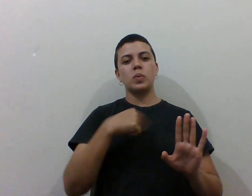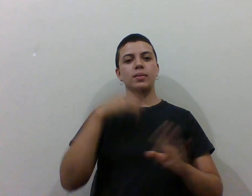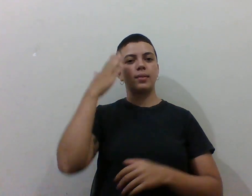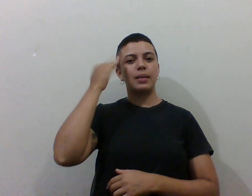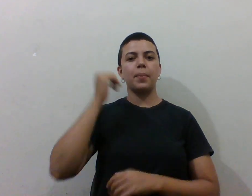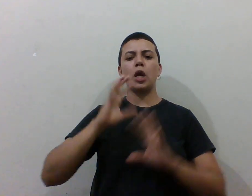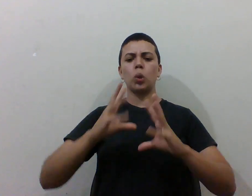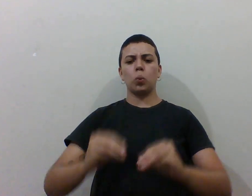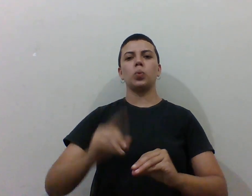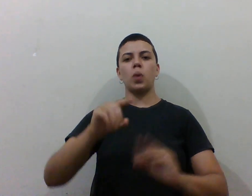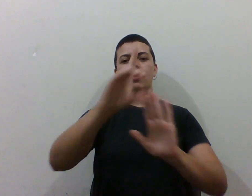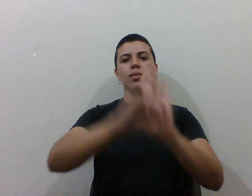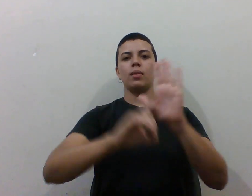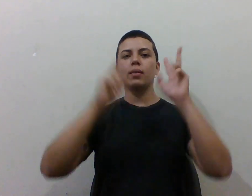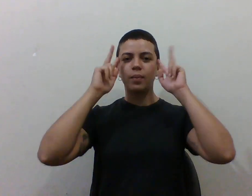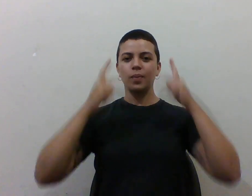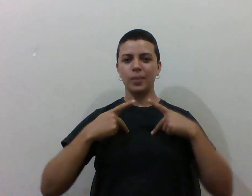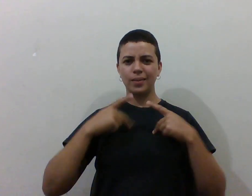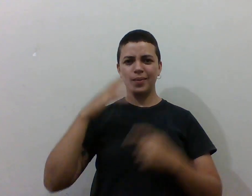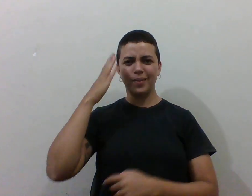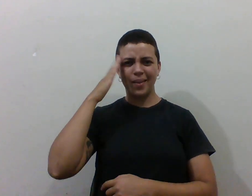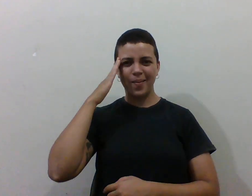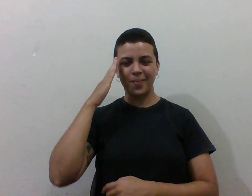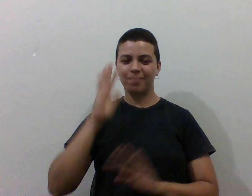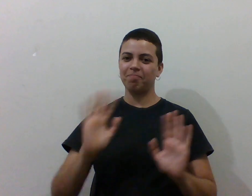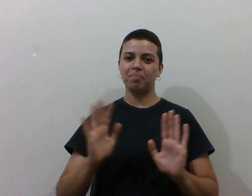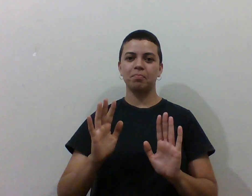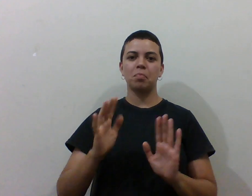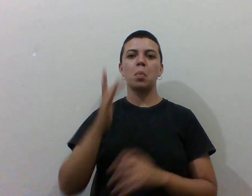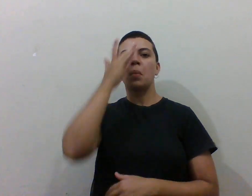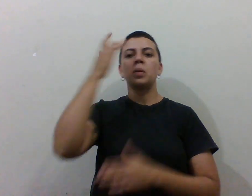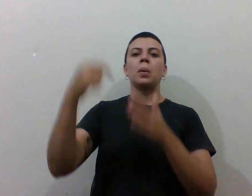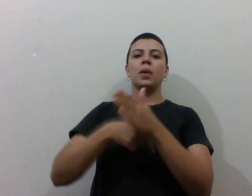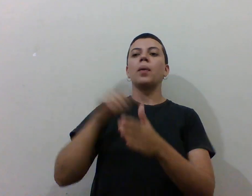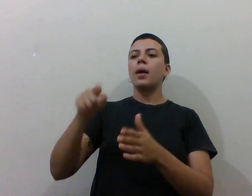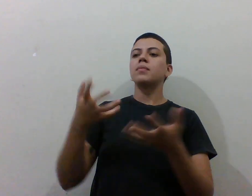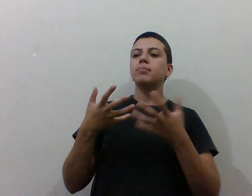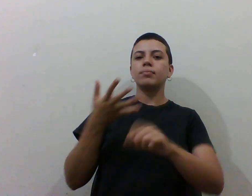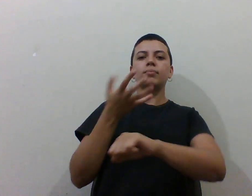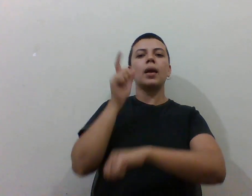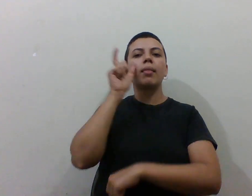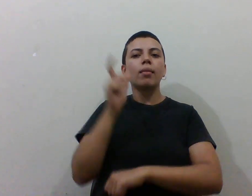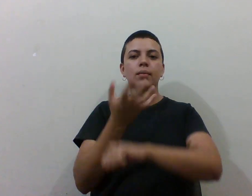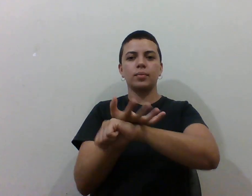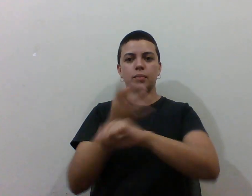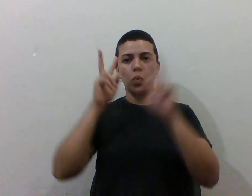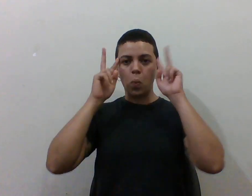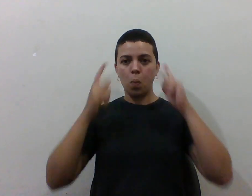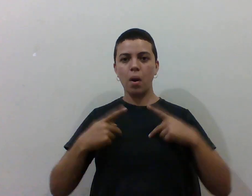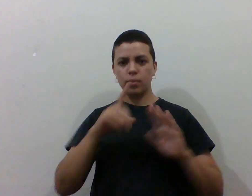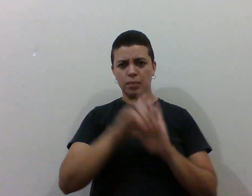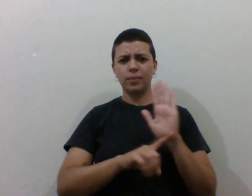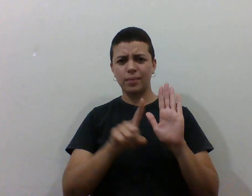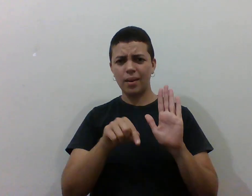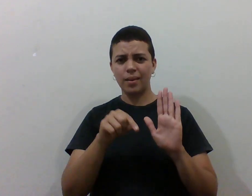nunca me foi oferecida sequer uma disciplina específica de direitos humanos então na minha graduação no meu mestrado